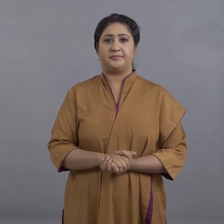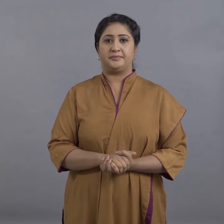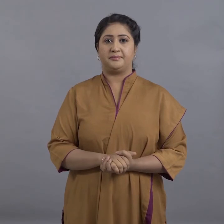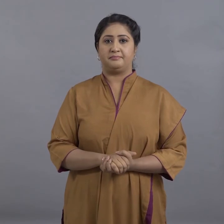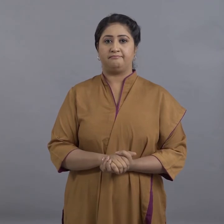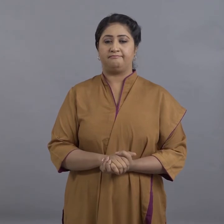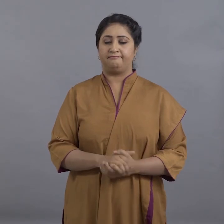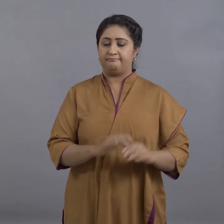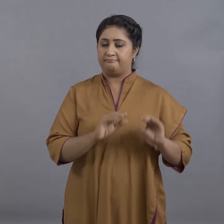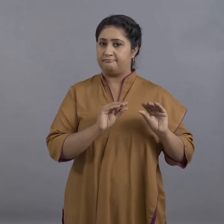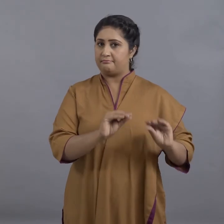मदद,